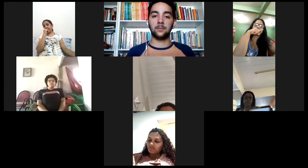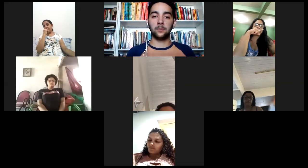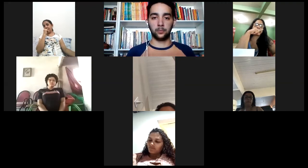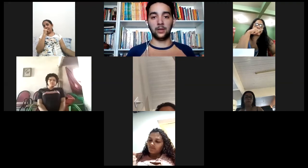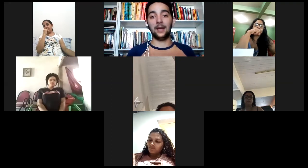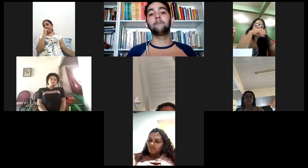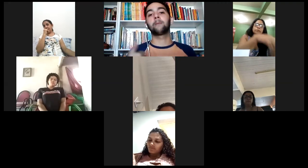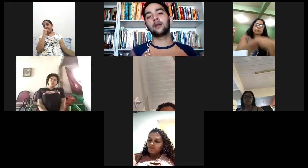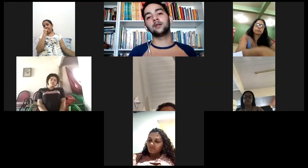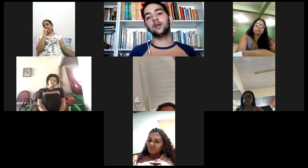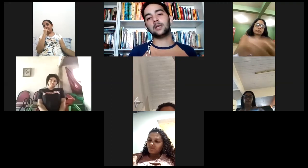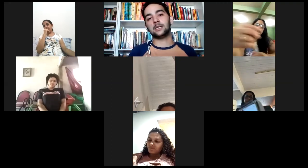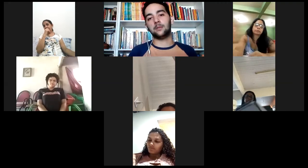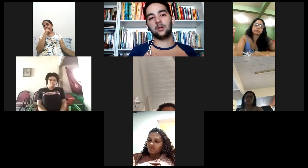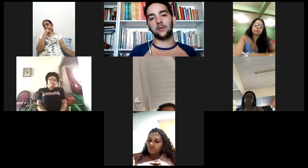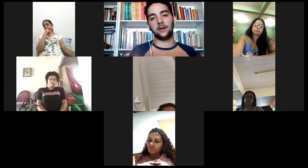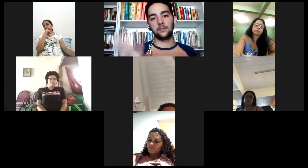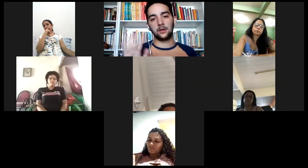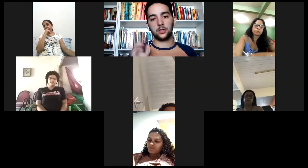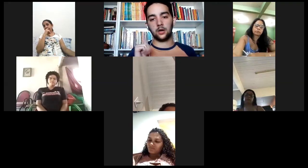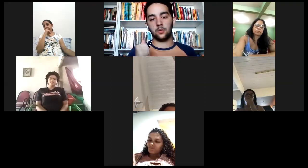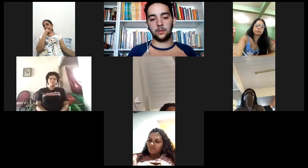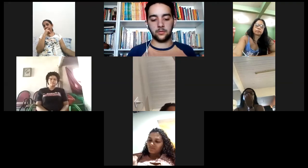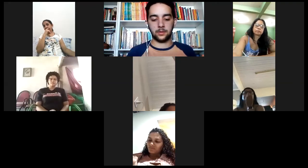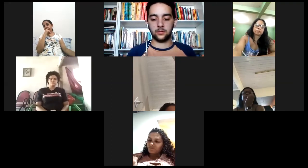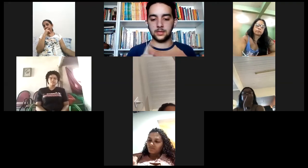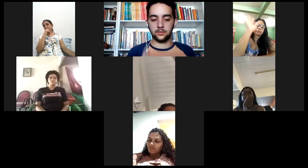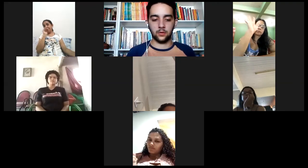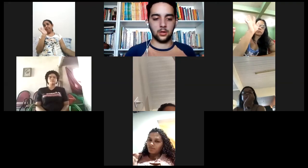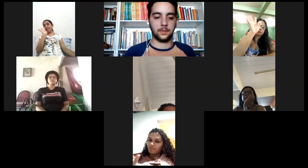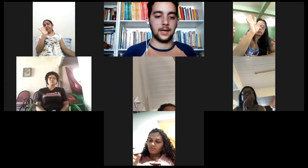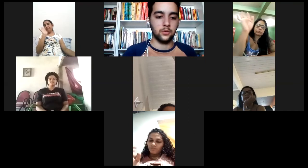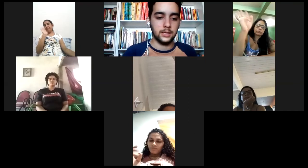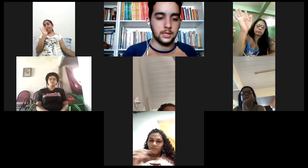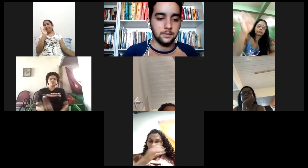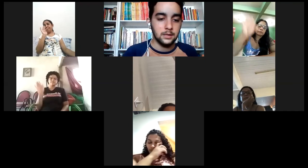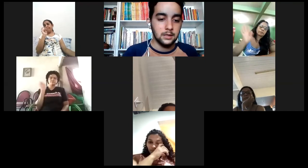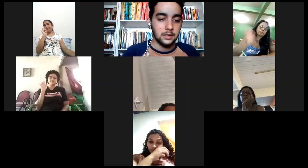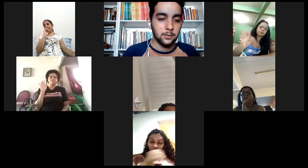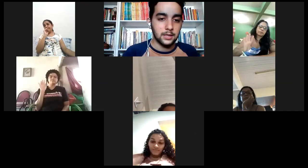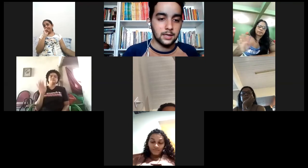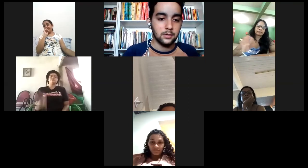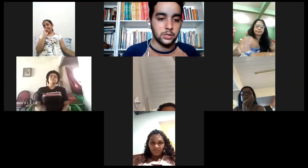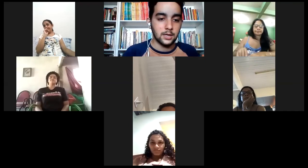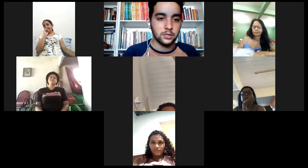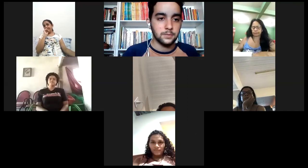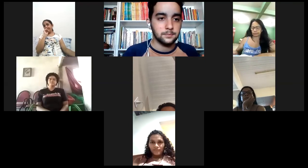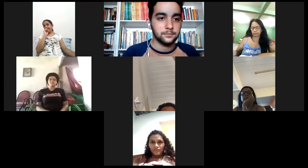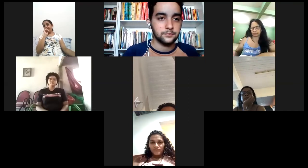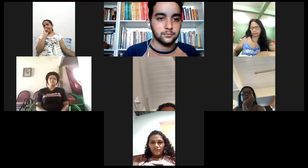quiser, puder, se não até sábado que vem. Tchau, boa prova para vocês. Vou agora pegar aqui o link e botar aqui no